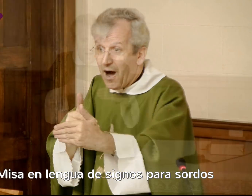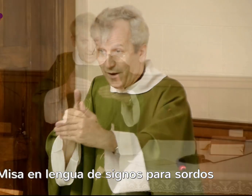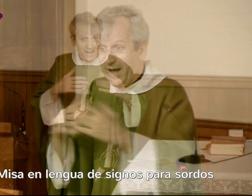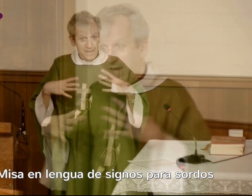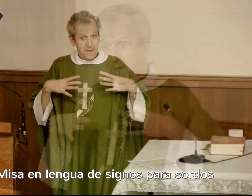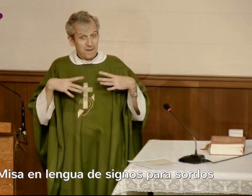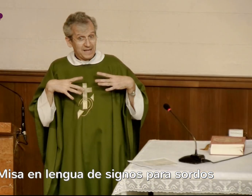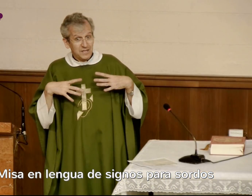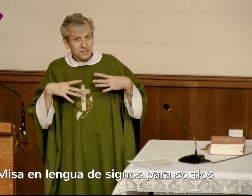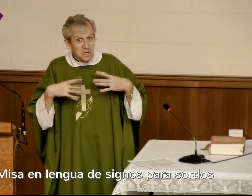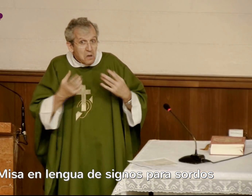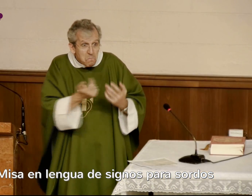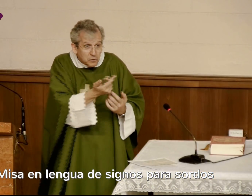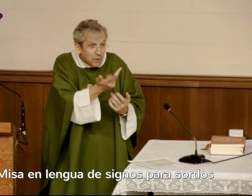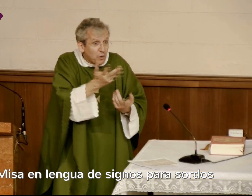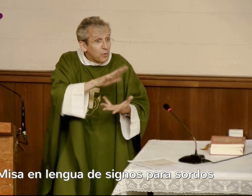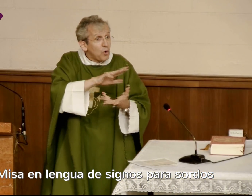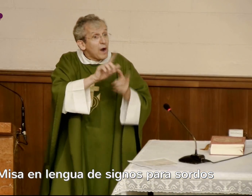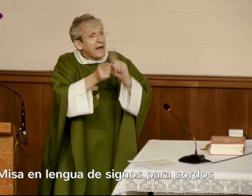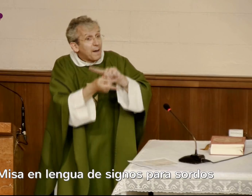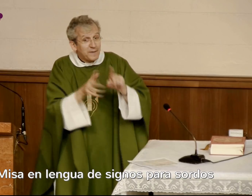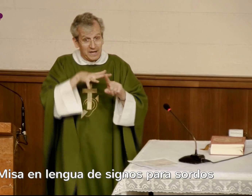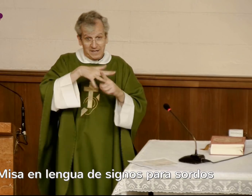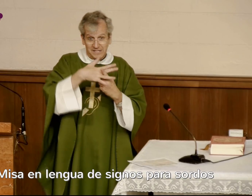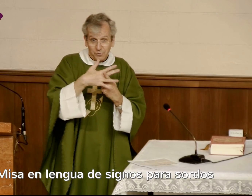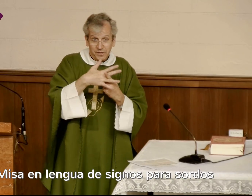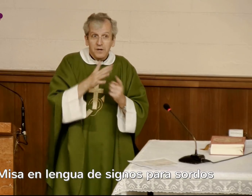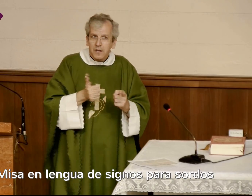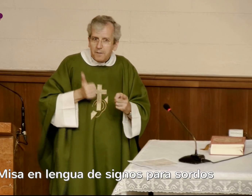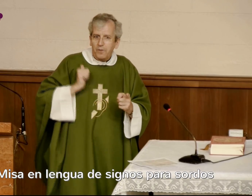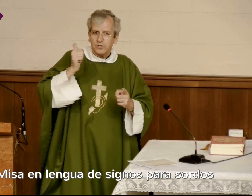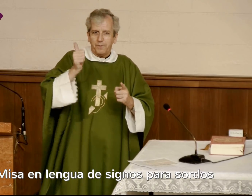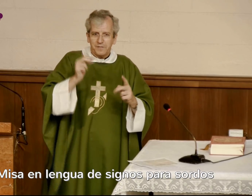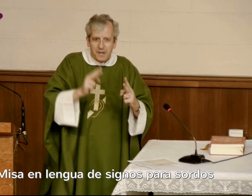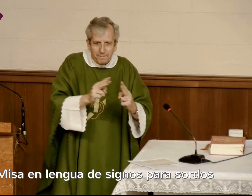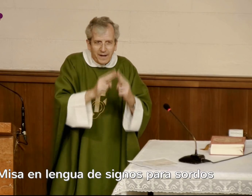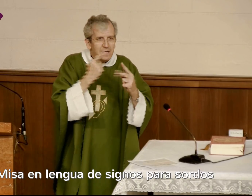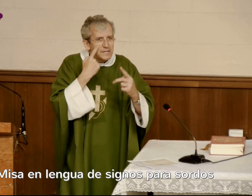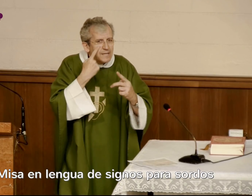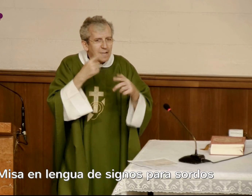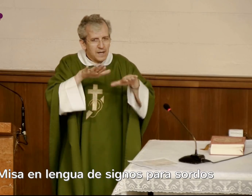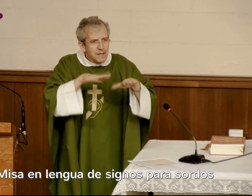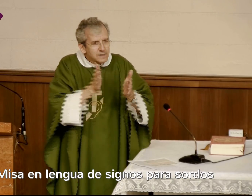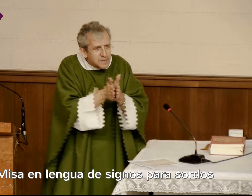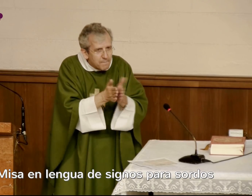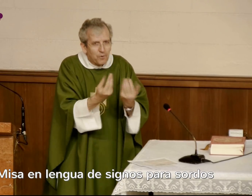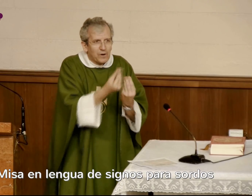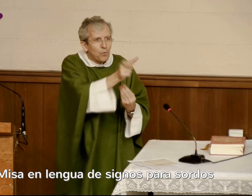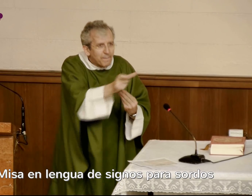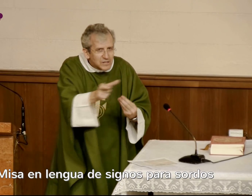ahora, en vacaciones, pues a lo mejor alguno cambia la situación y podemos aprovechar para estar tiempo con alguna